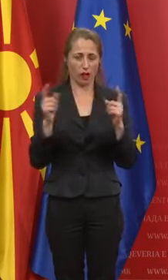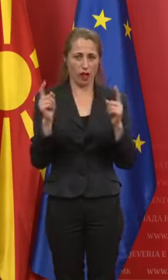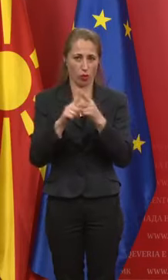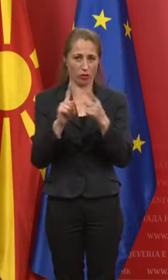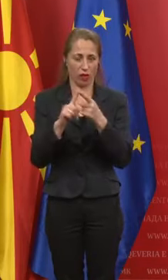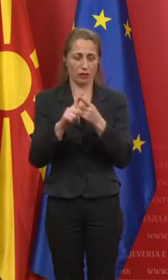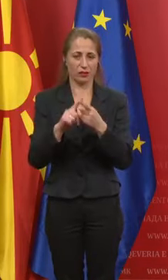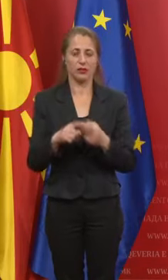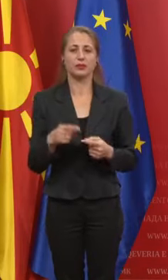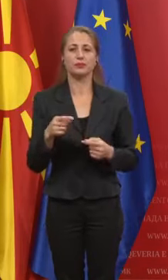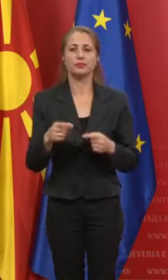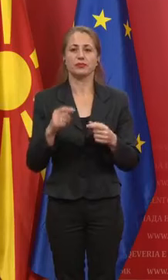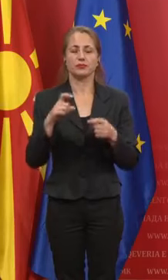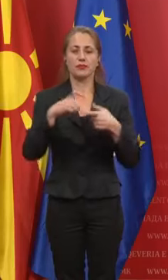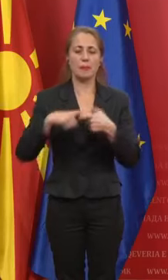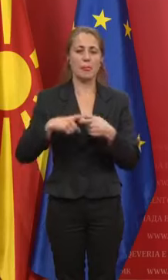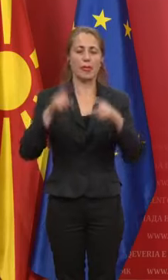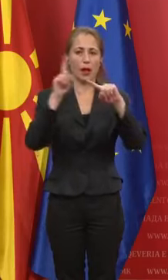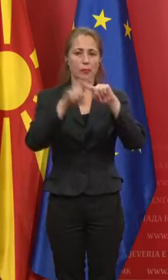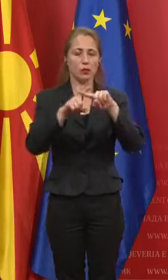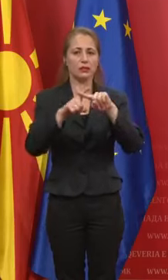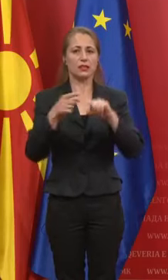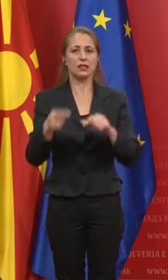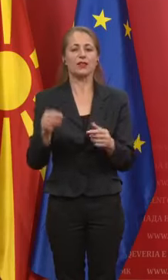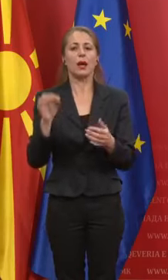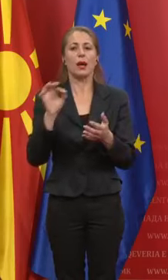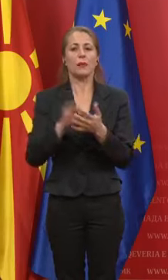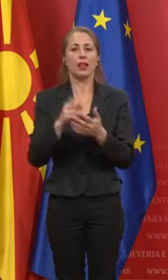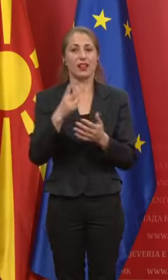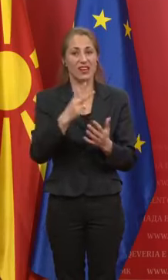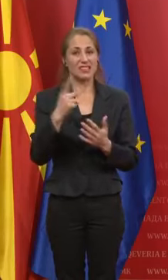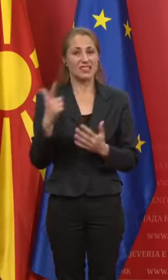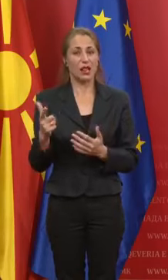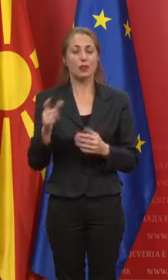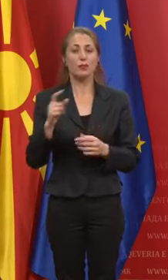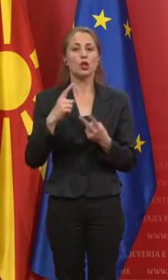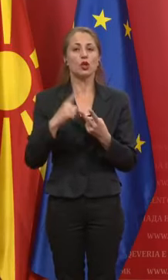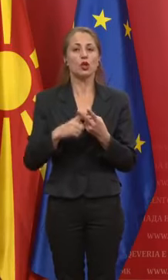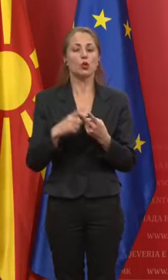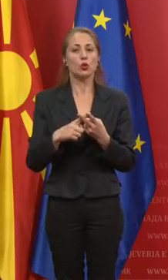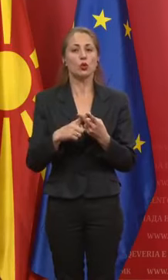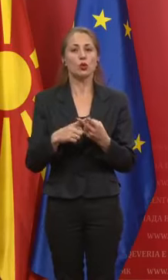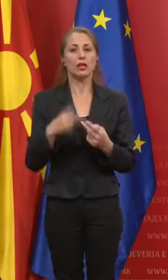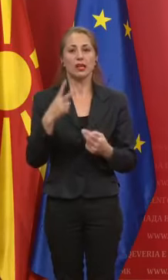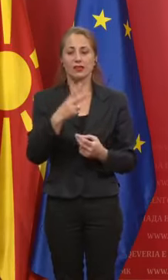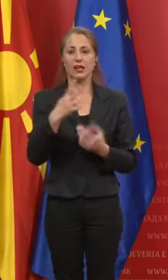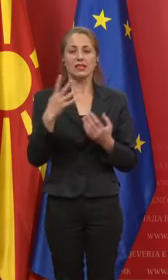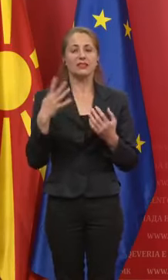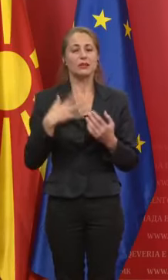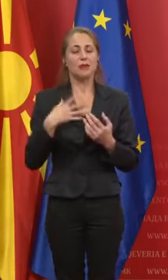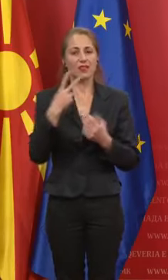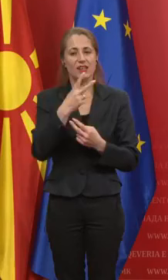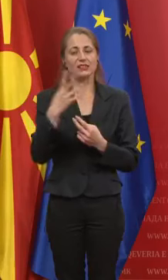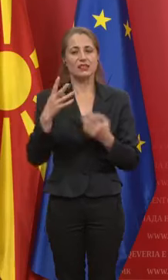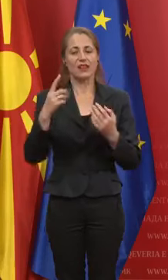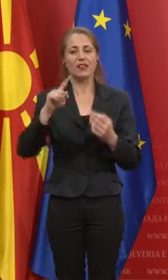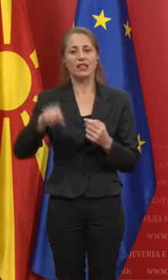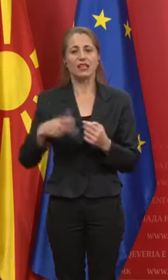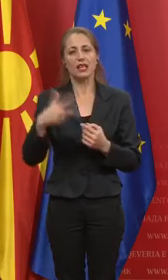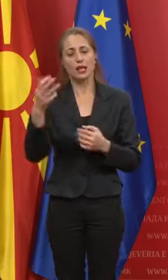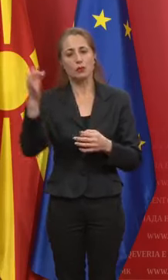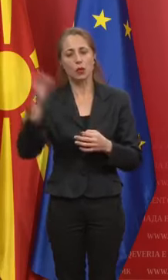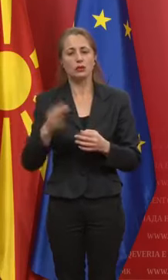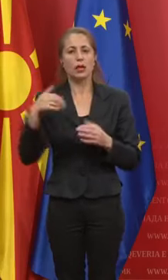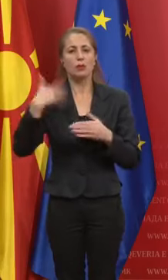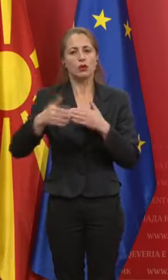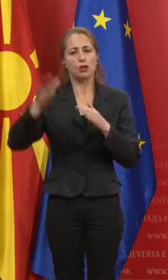на позитивниот тестирани, после пикот на 27 јуни, кога истиот изнесуваше 22,3%, почна да опаѓа,